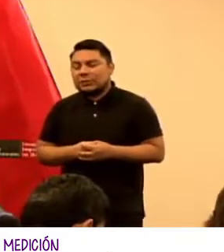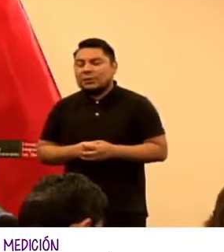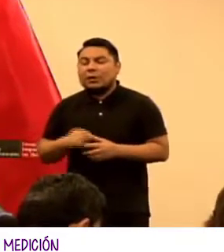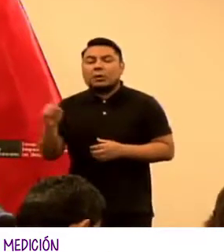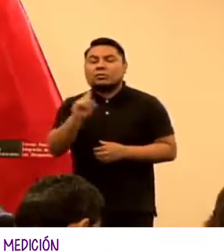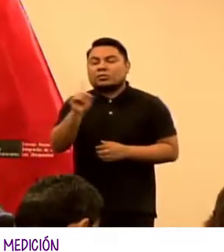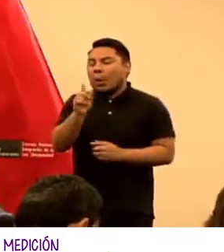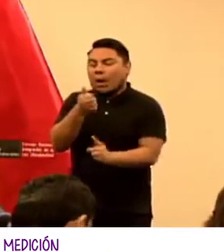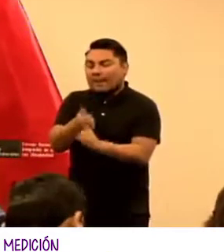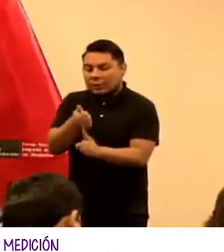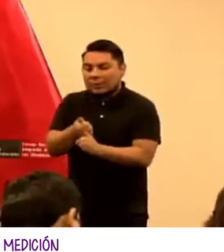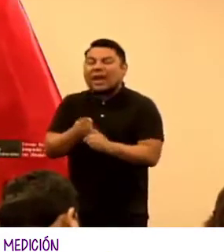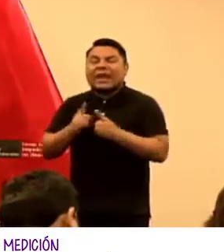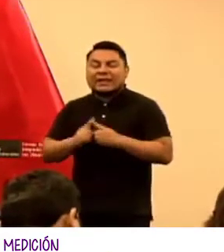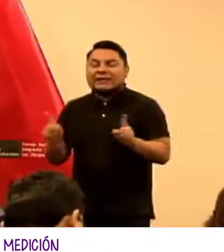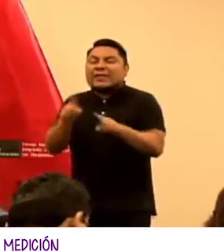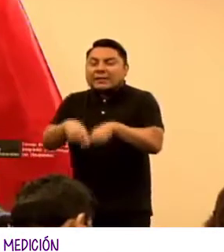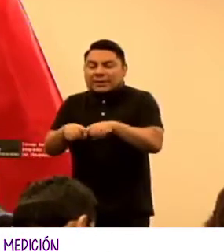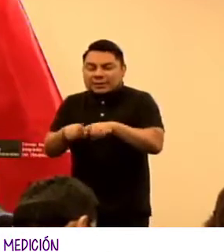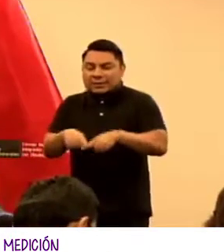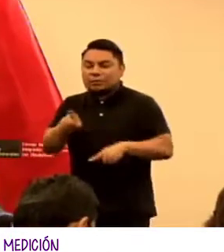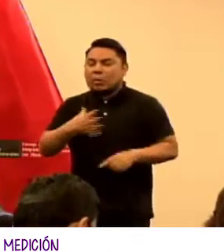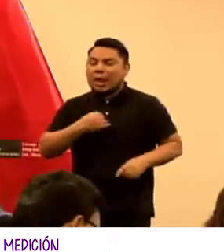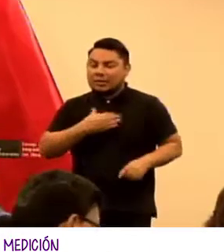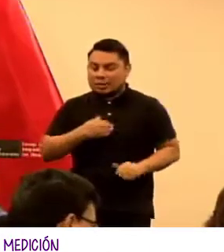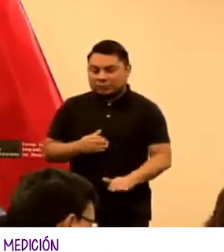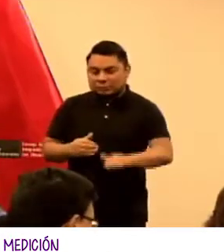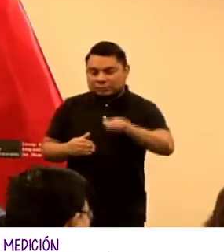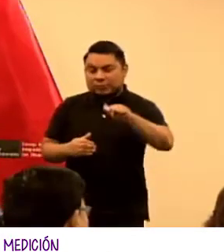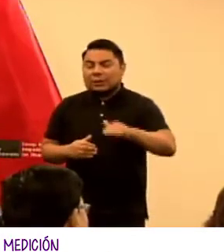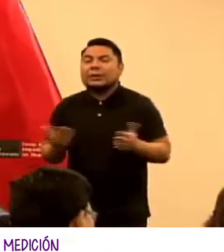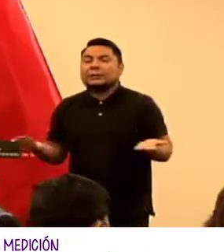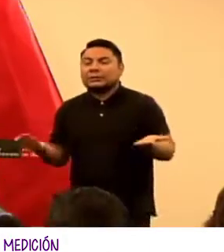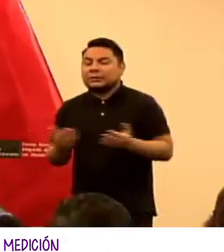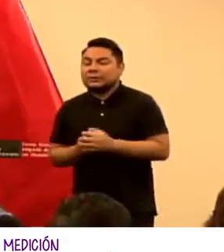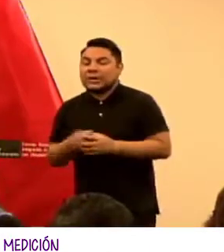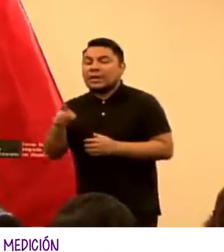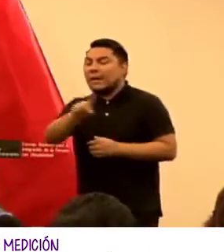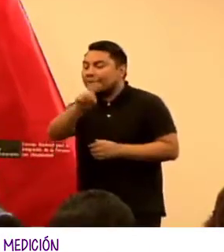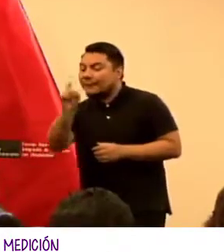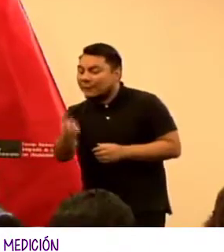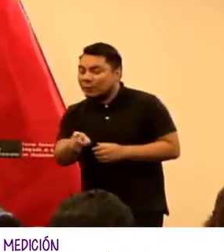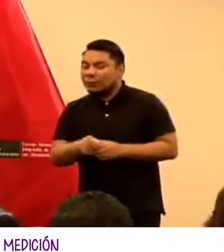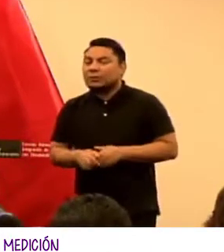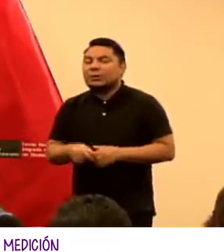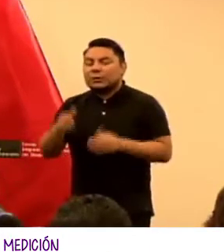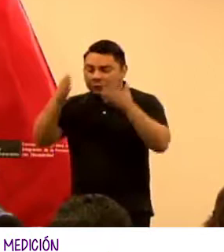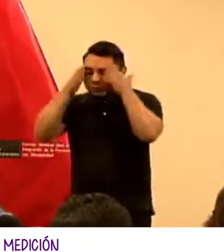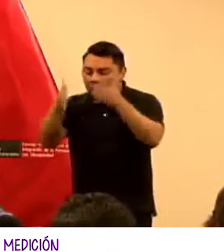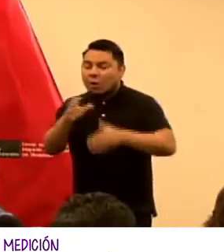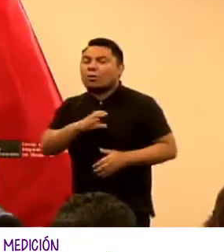no apropiados varían dependiendo de la edad. Entonces, la pregunta se centra